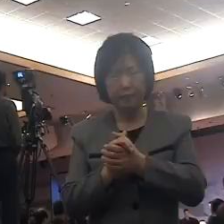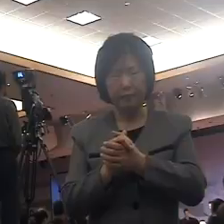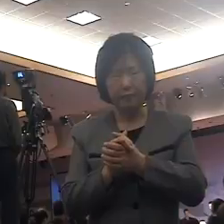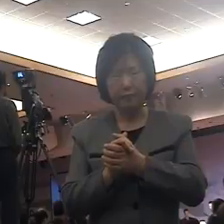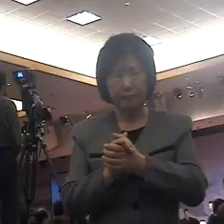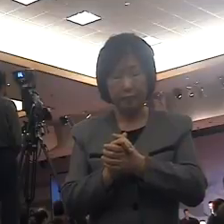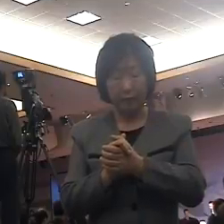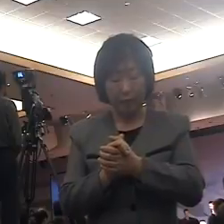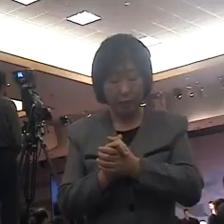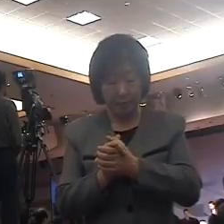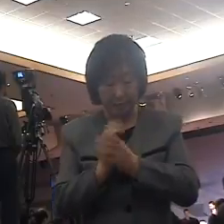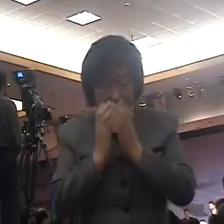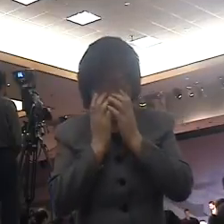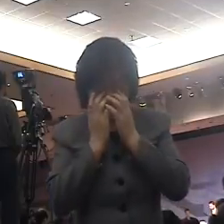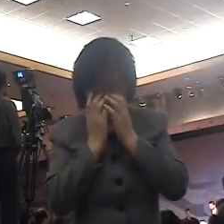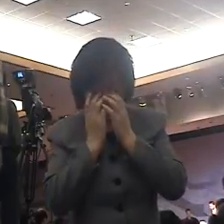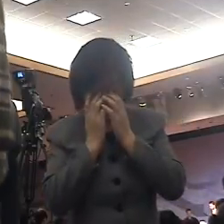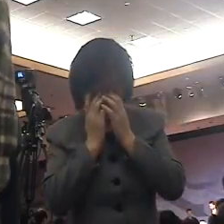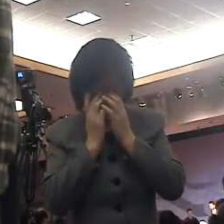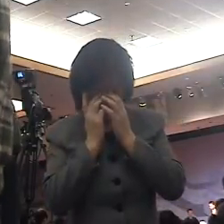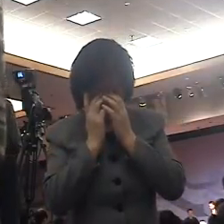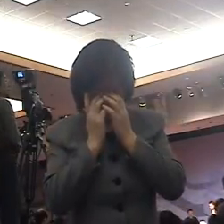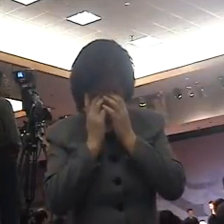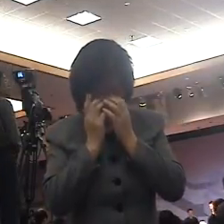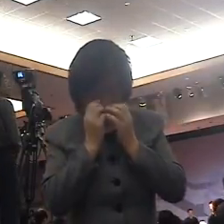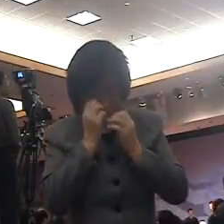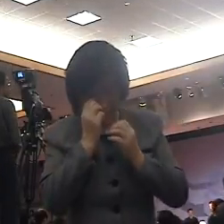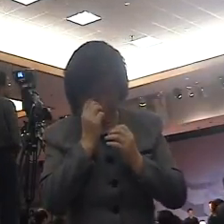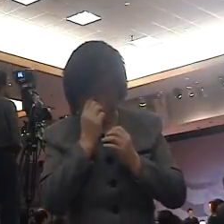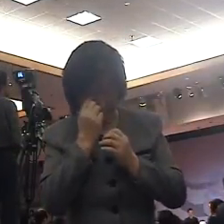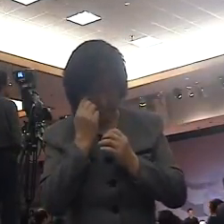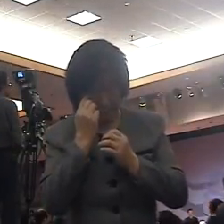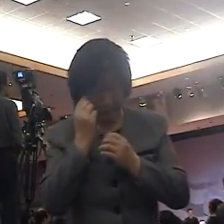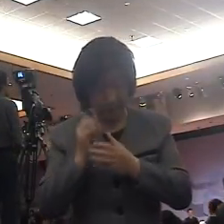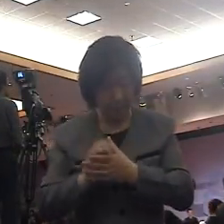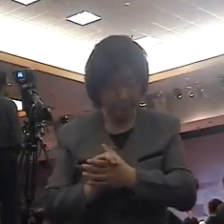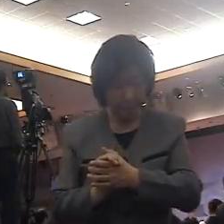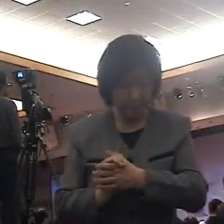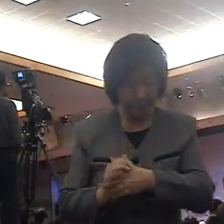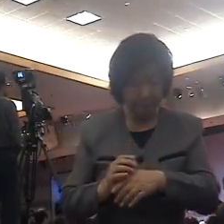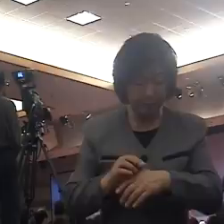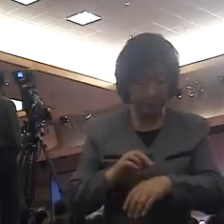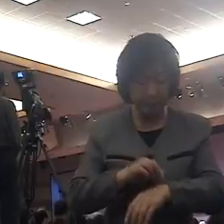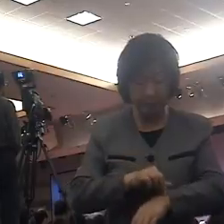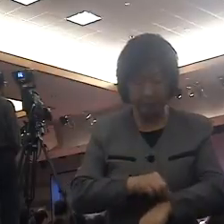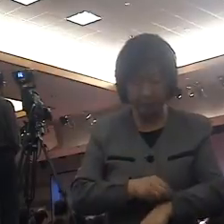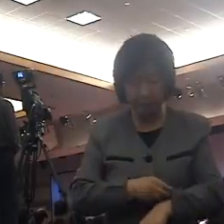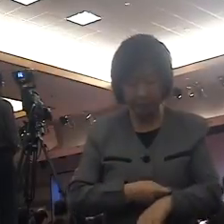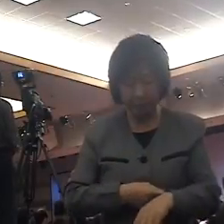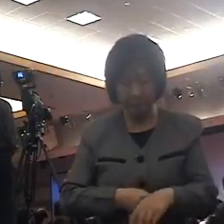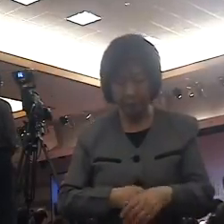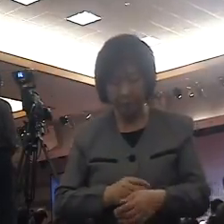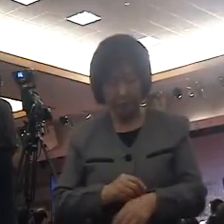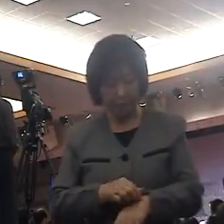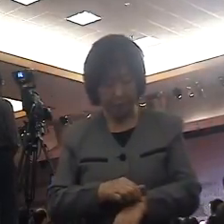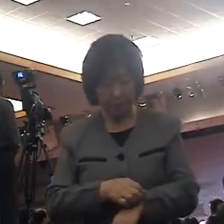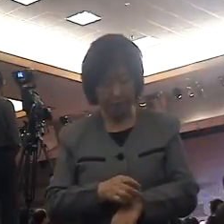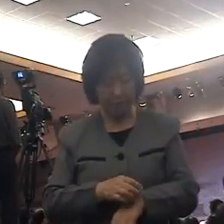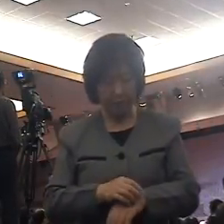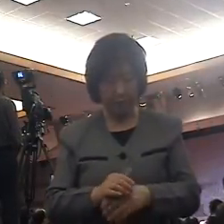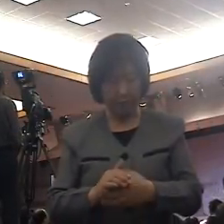살아계신 성령님, 이 시간 내 영혼을 만져 주옵소서. 성령님, 나를 새롭게 하여 주옵소서. 찬양